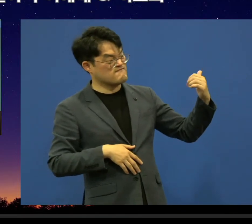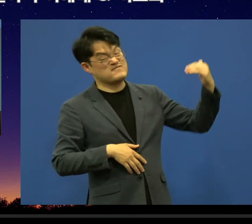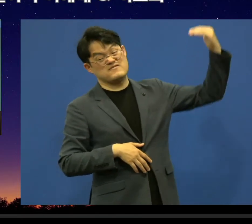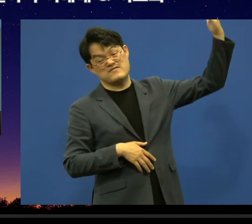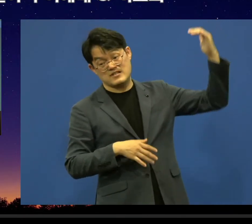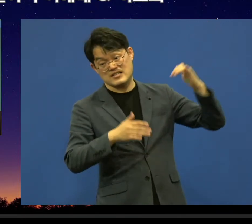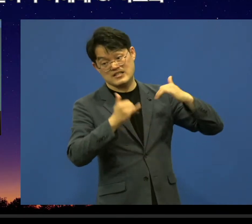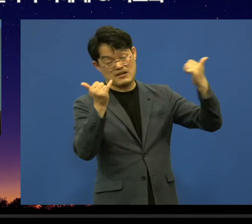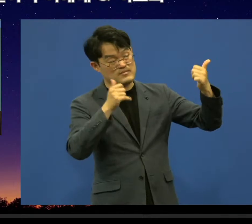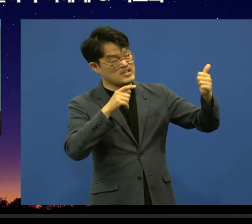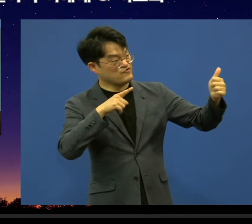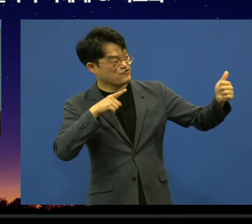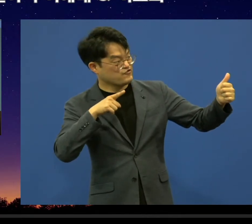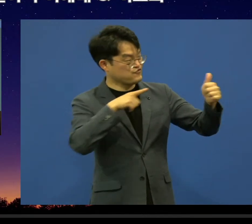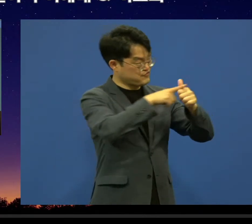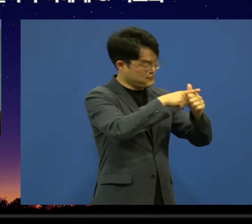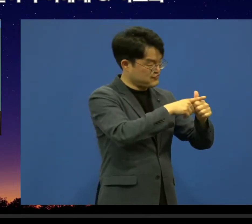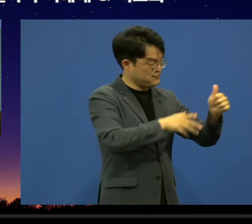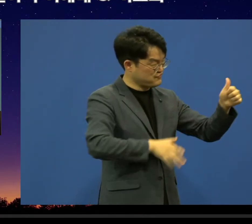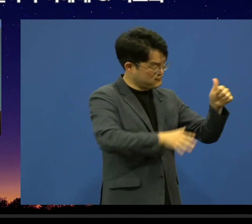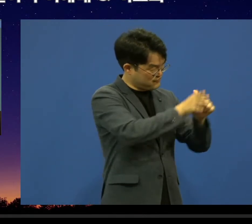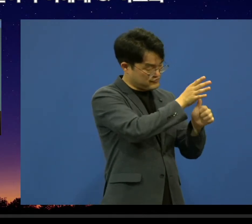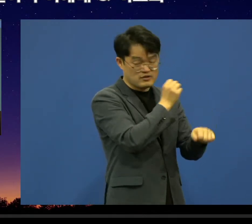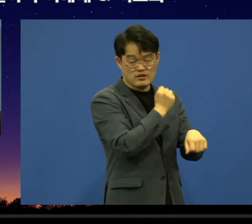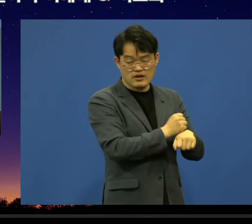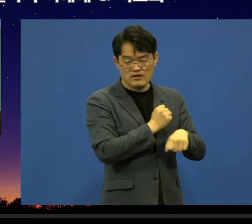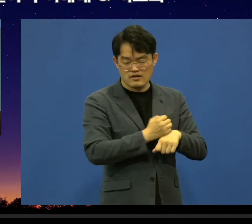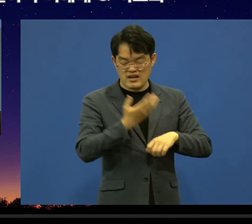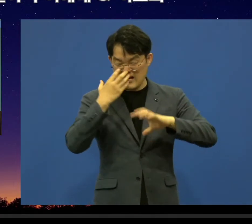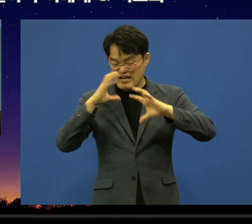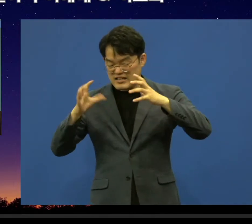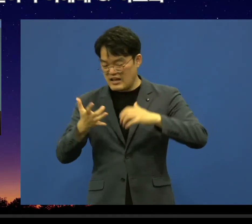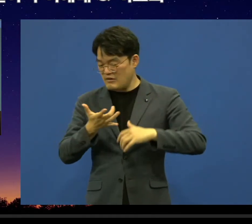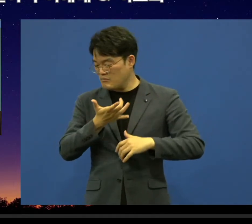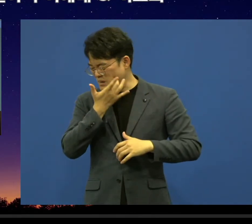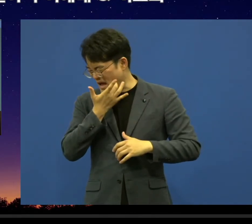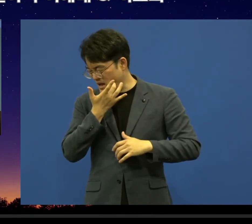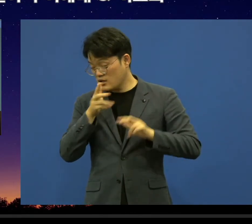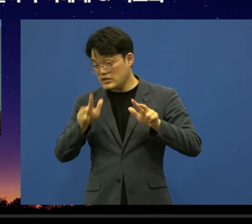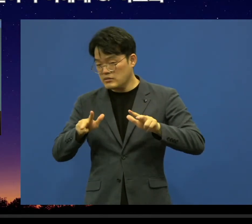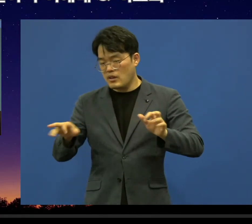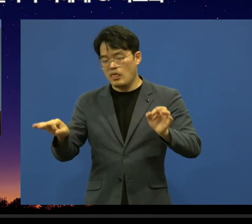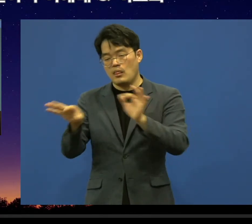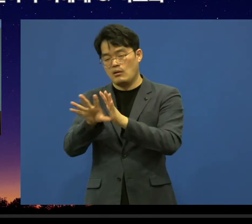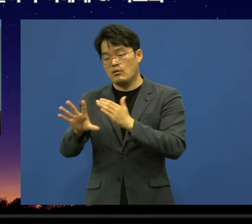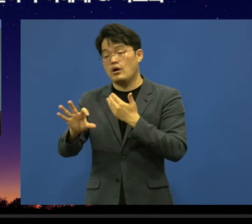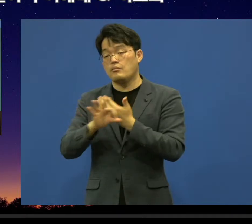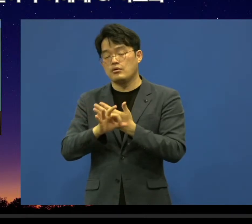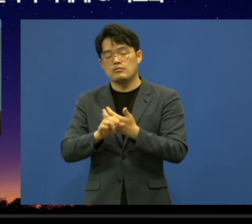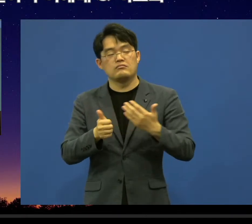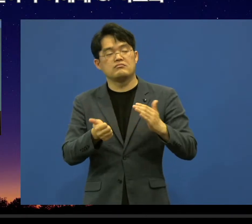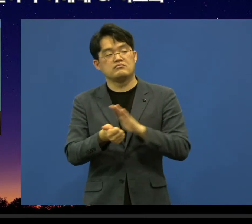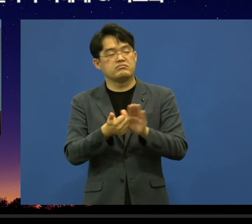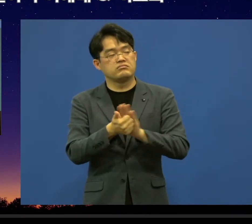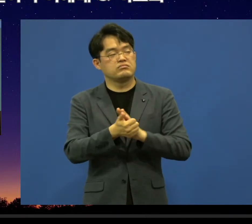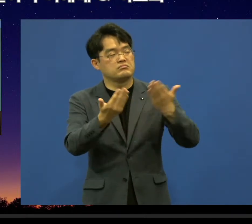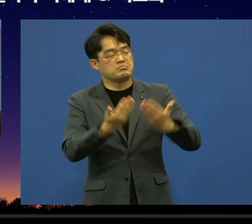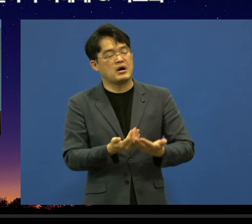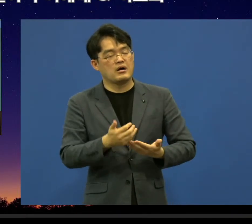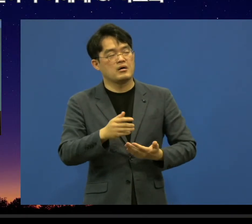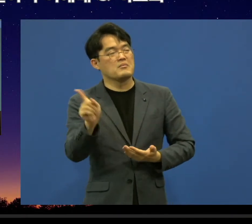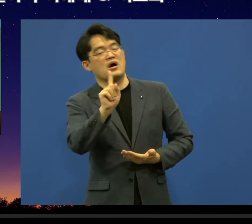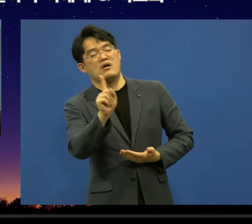이스라엘의 치욕을 제거하는 사람에게는 어떠한 대우를 하겠느냐? 이 할례 받지 못한 블레셋